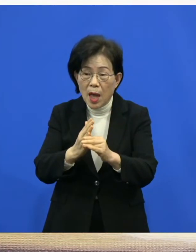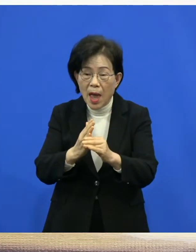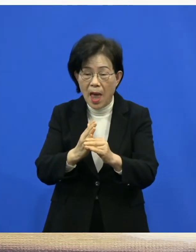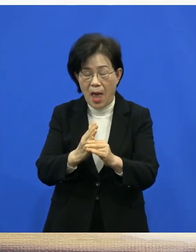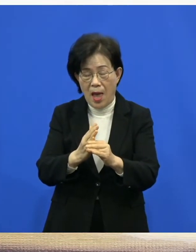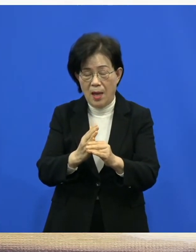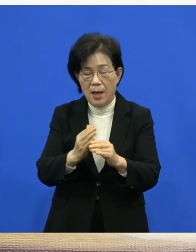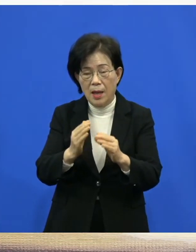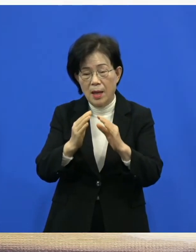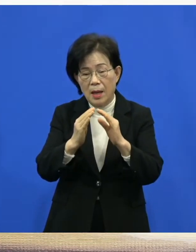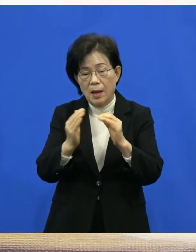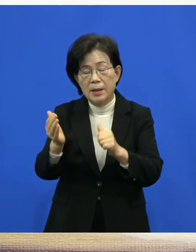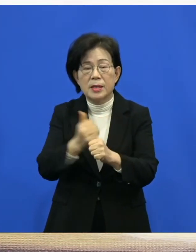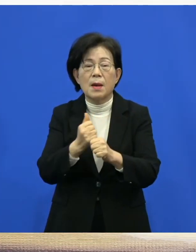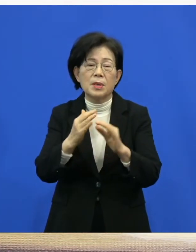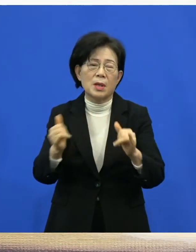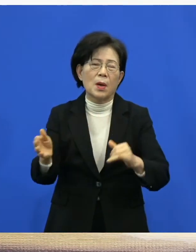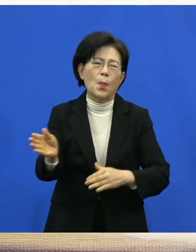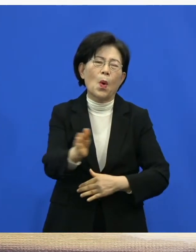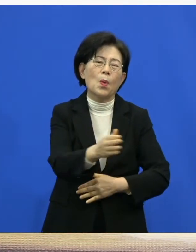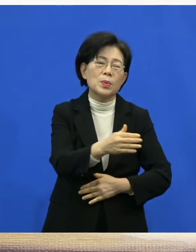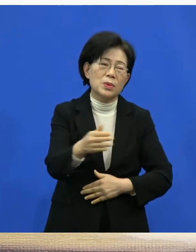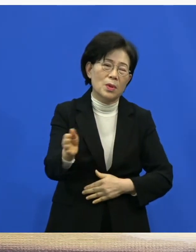없어 이 세상.